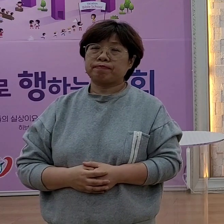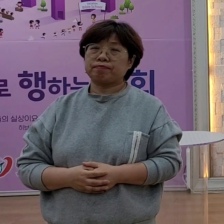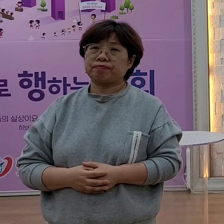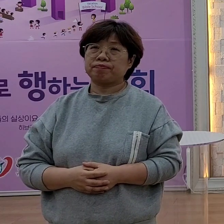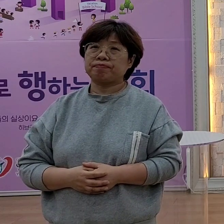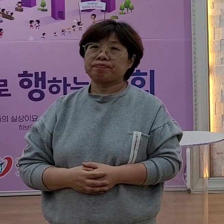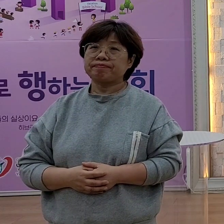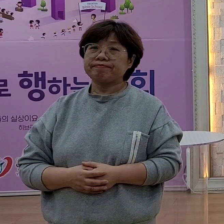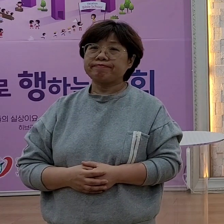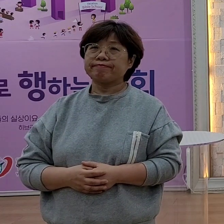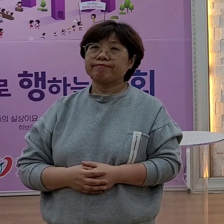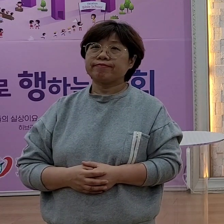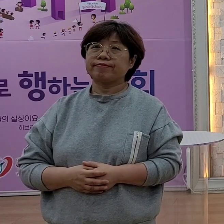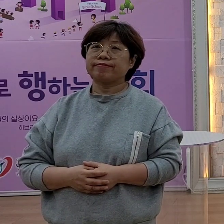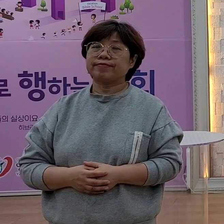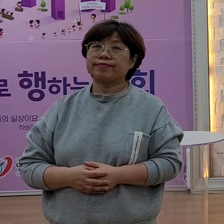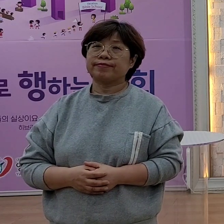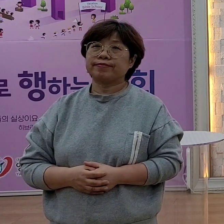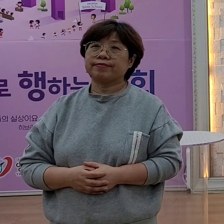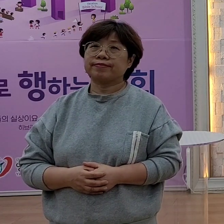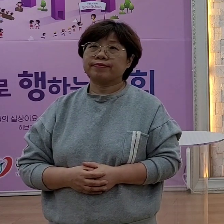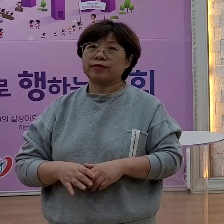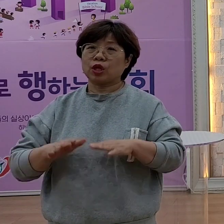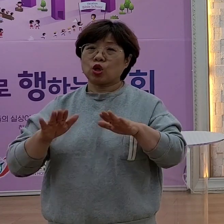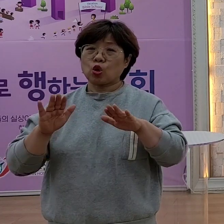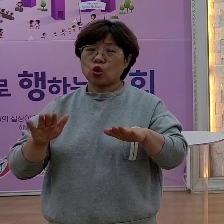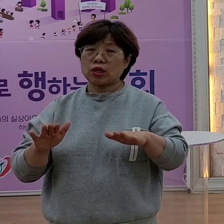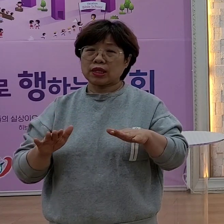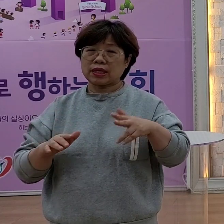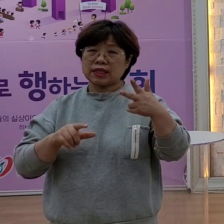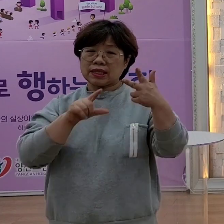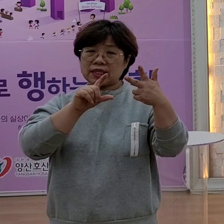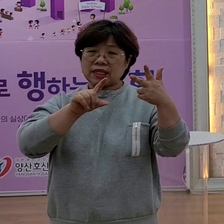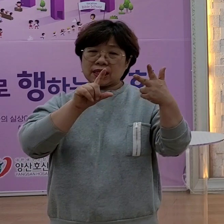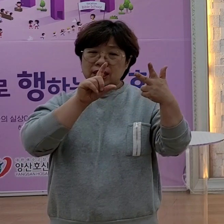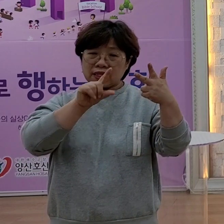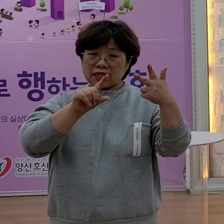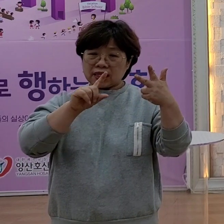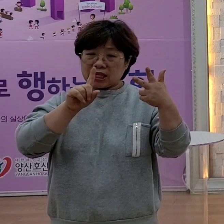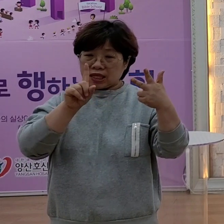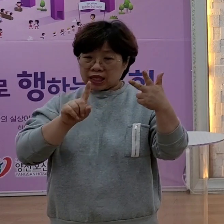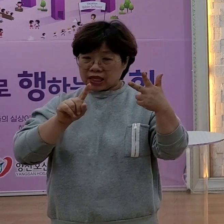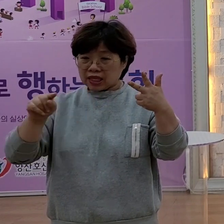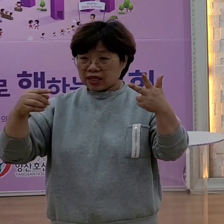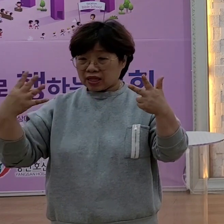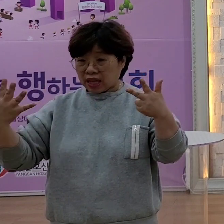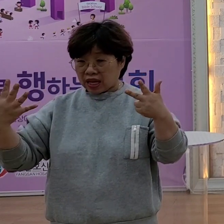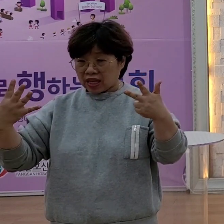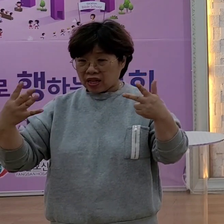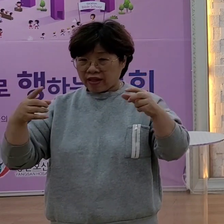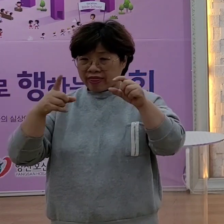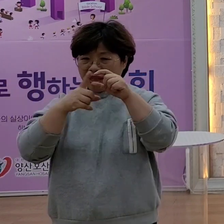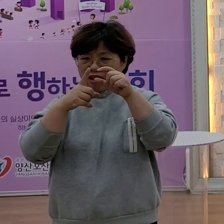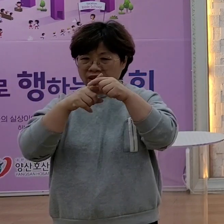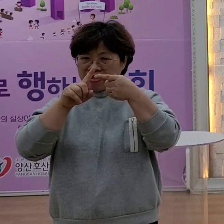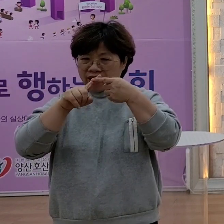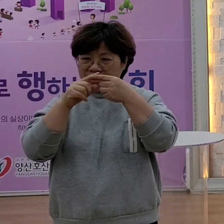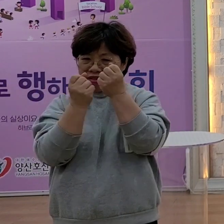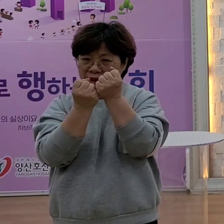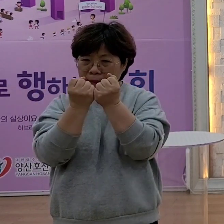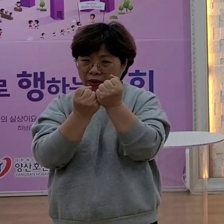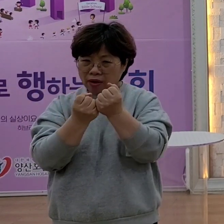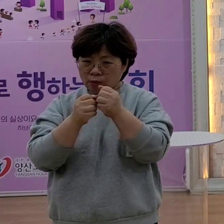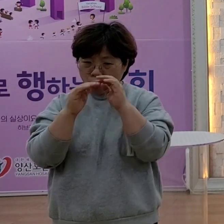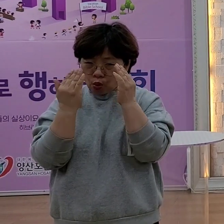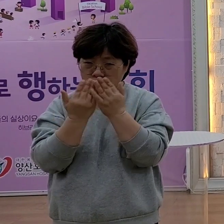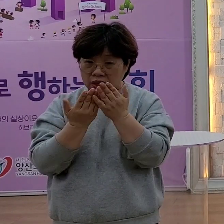오늘 뭐 어쨌든 4절까지 이 문구적인 설명은 다 드렸는데 이 오늘이라고 하는 오늘 우리가 살고 있는